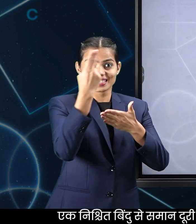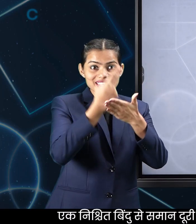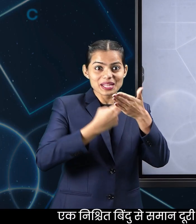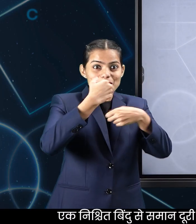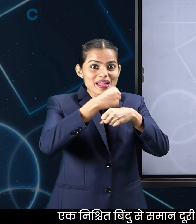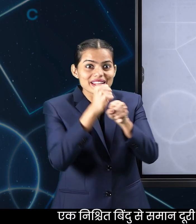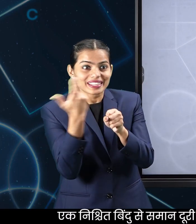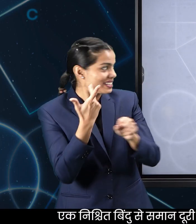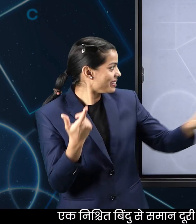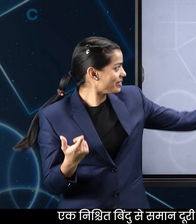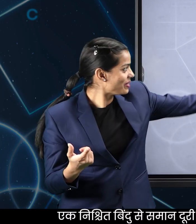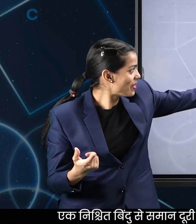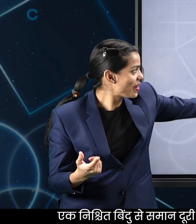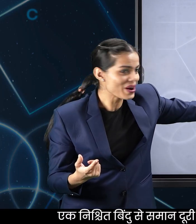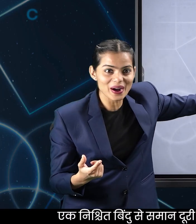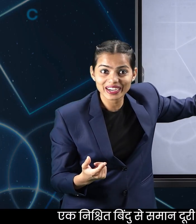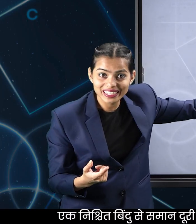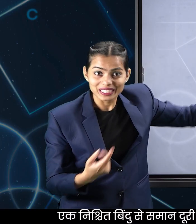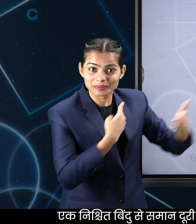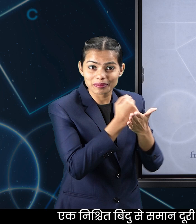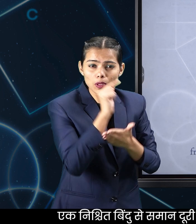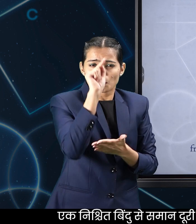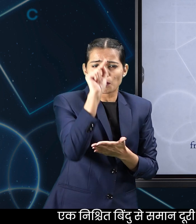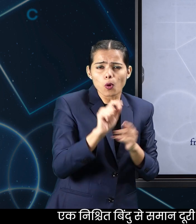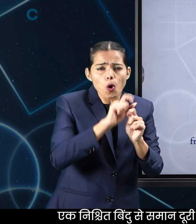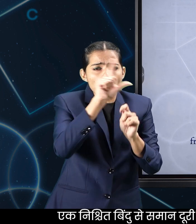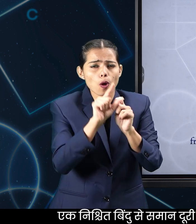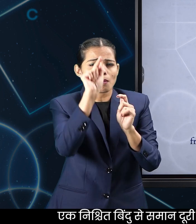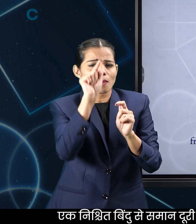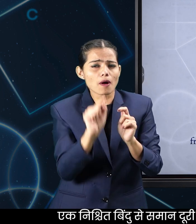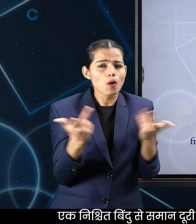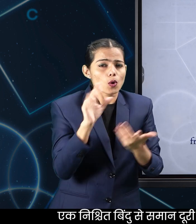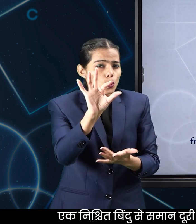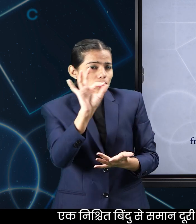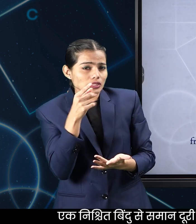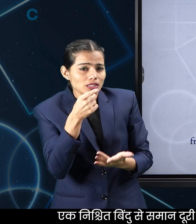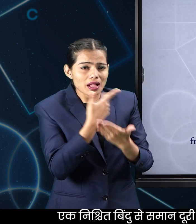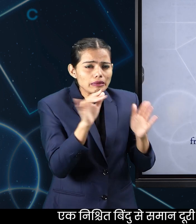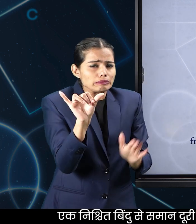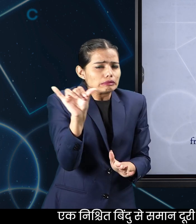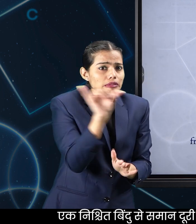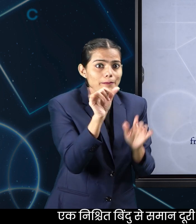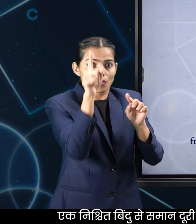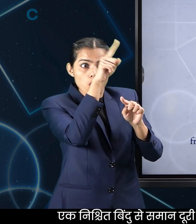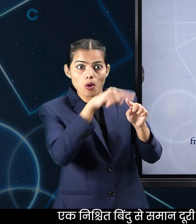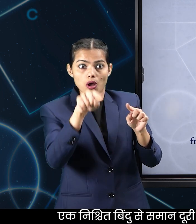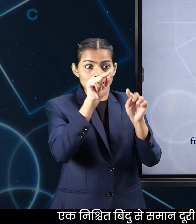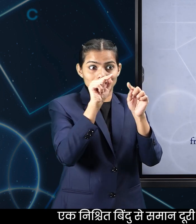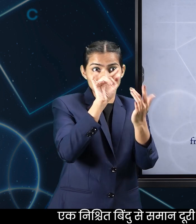एक निश्चित बिंदु से समान दूरी पर स्थित सभी बिंदुओं द्वारा बनाई गई आकृति को वृत्त कहते हैं।